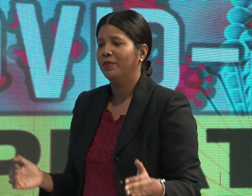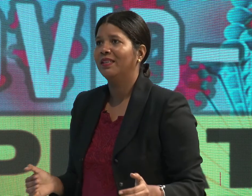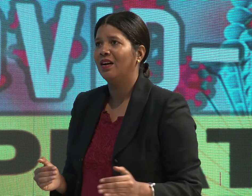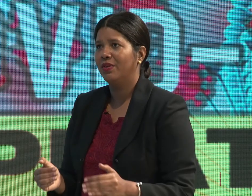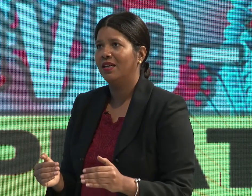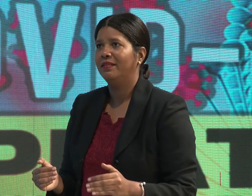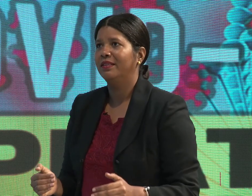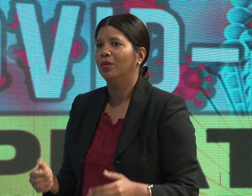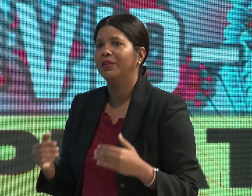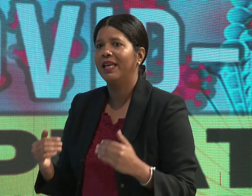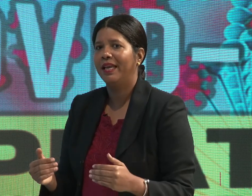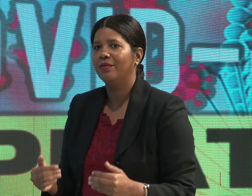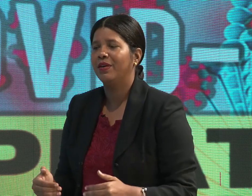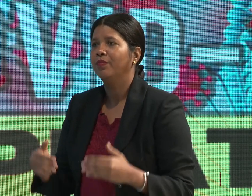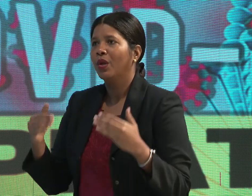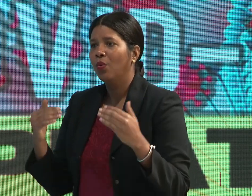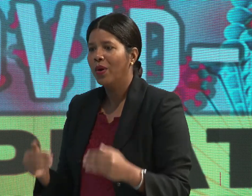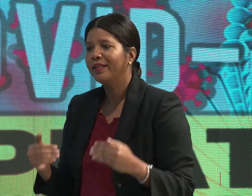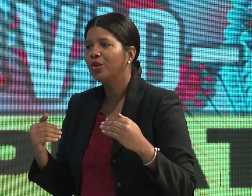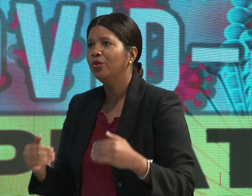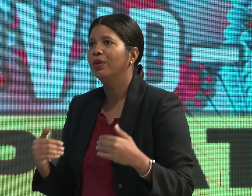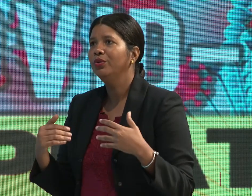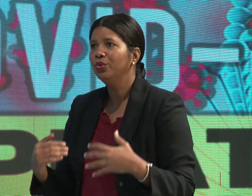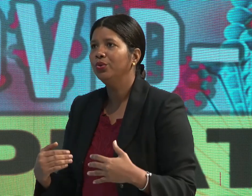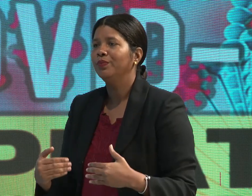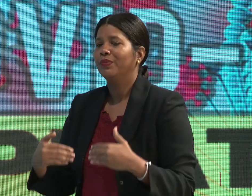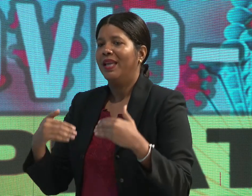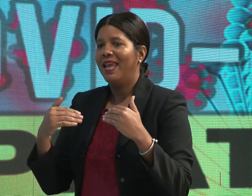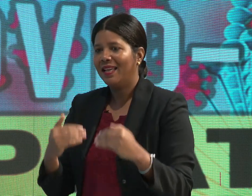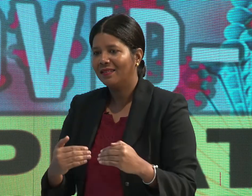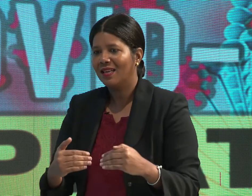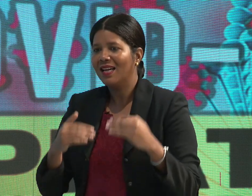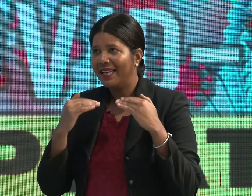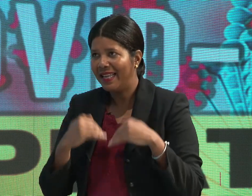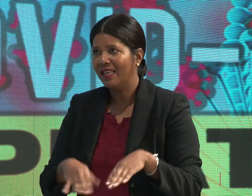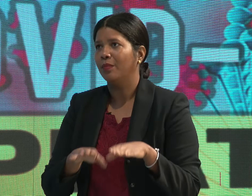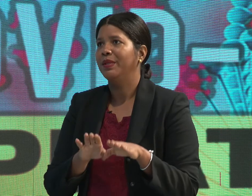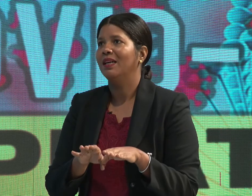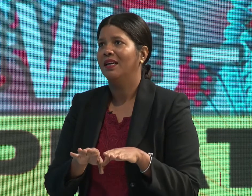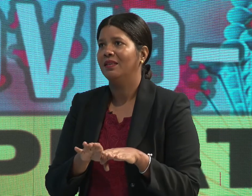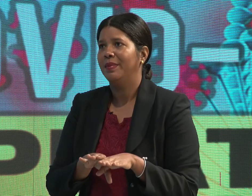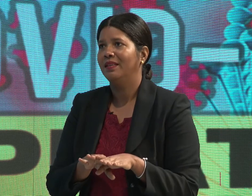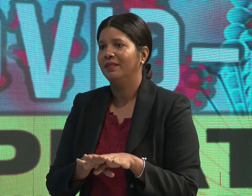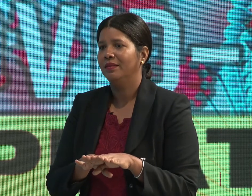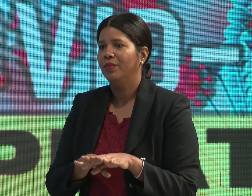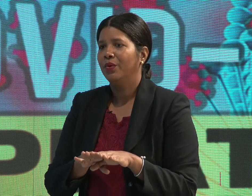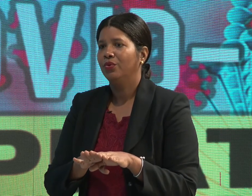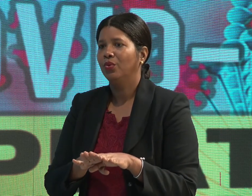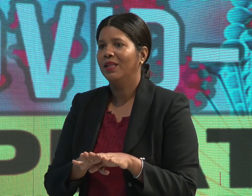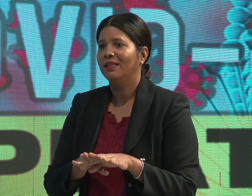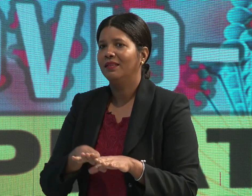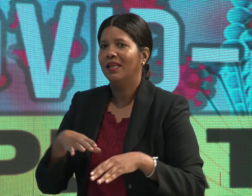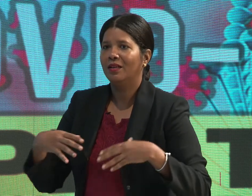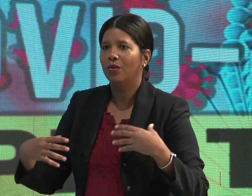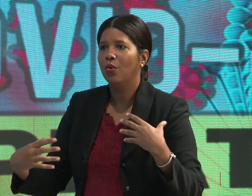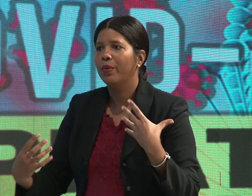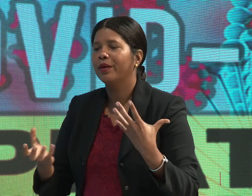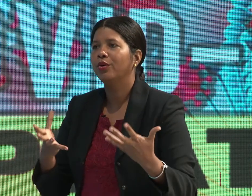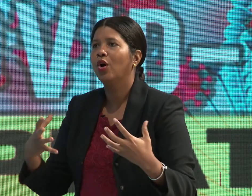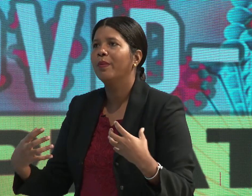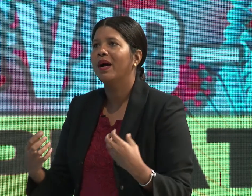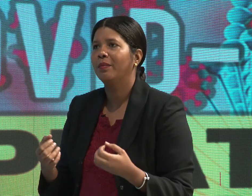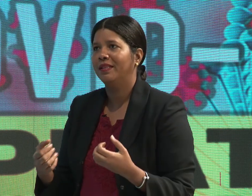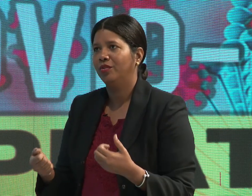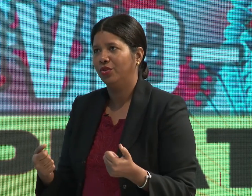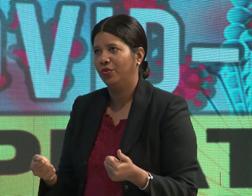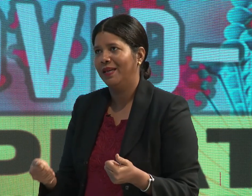zijn we om de tafel gaan zitten om te kijken van wat kunnen we nu extra gelijk bieden aan de mensen, zodat ze dan ook weer